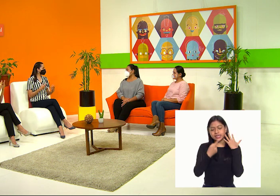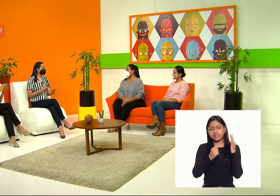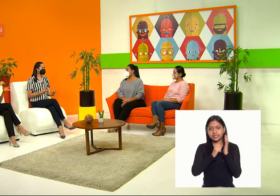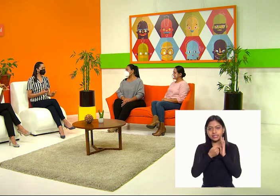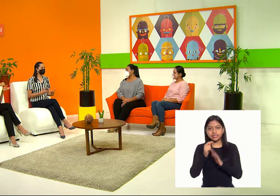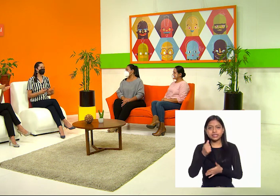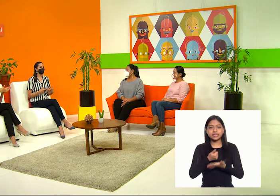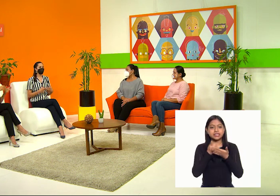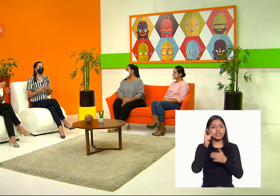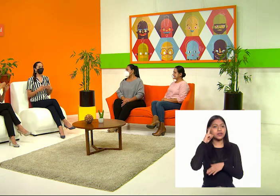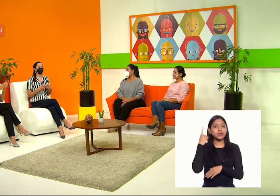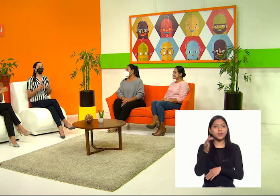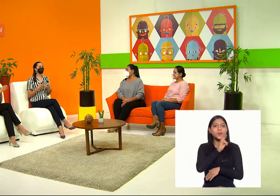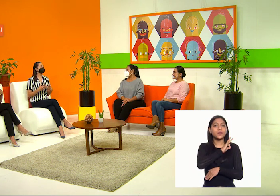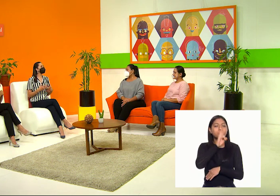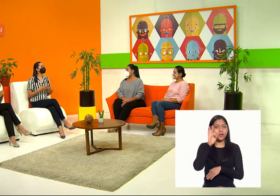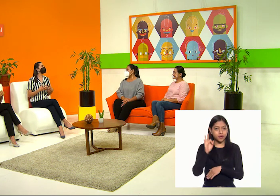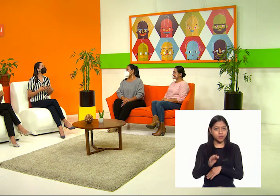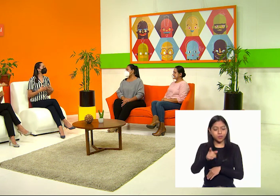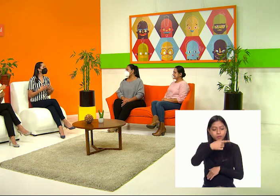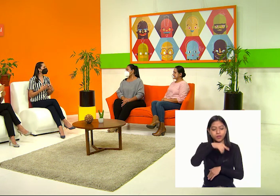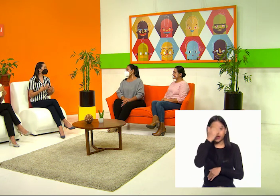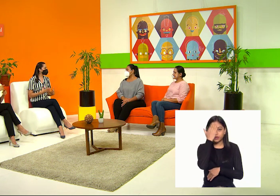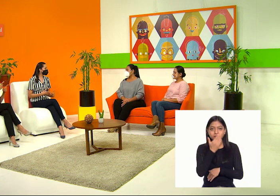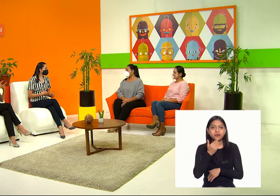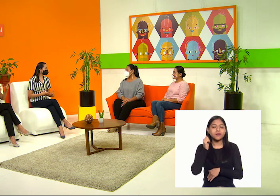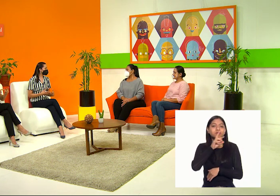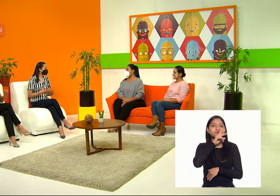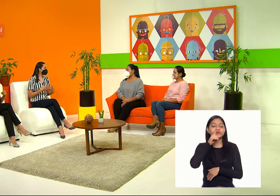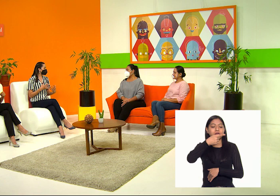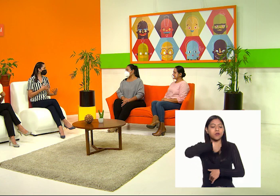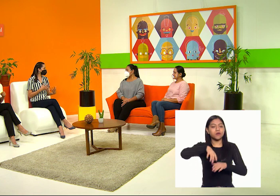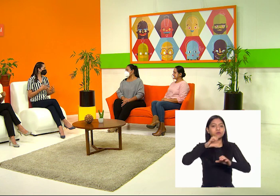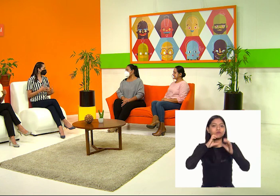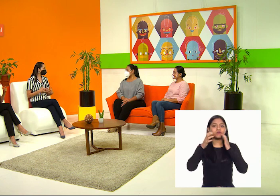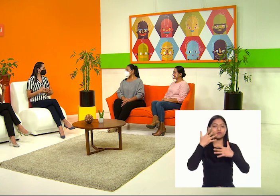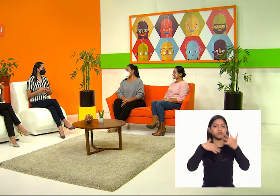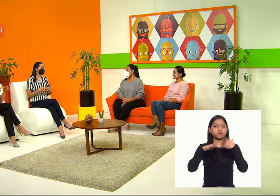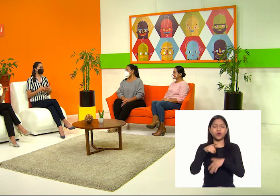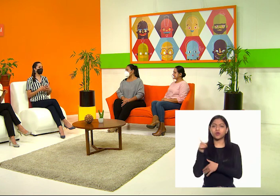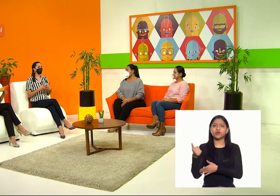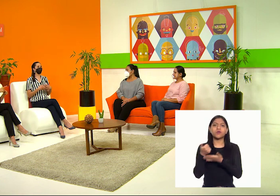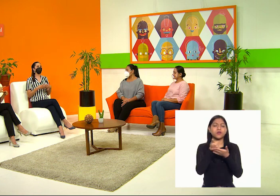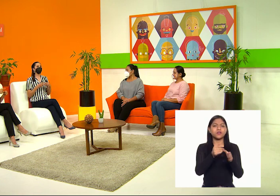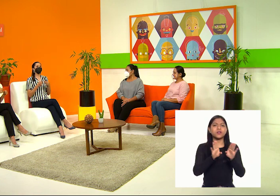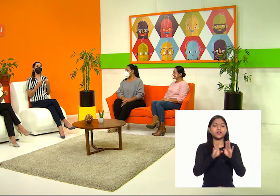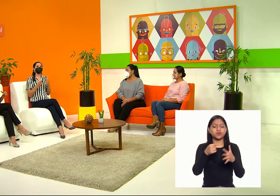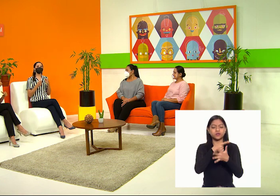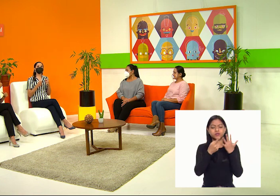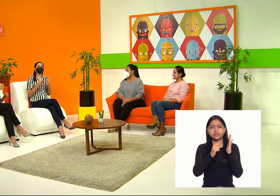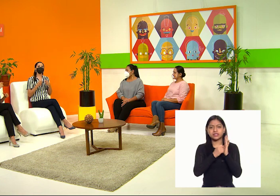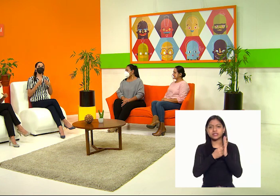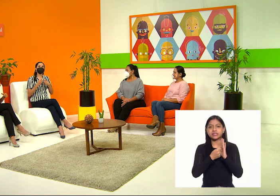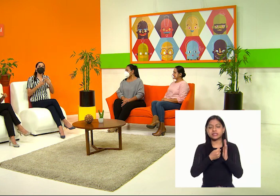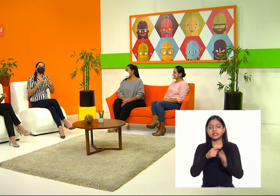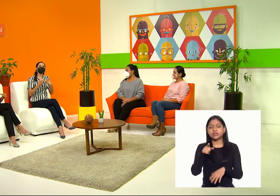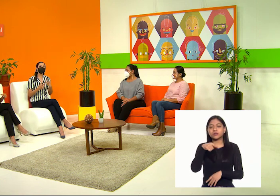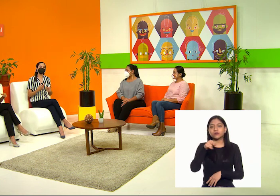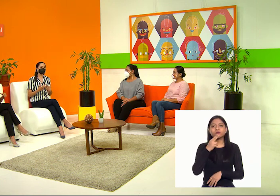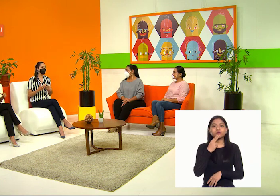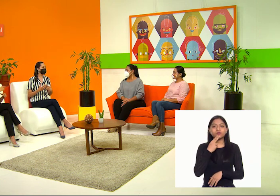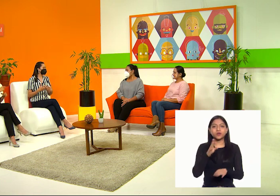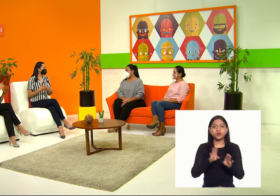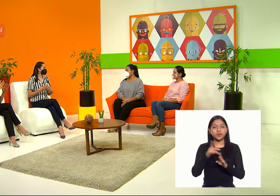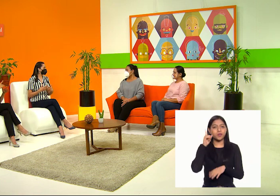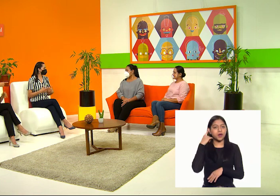has implementado para desarrollar las habilidades lingüísticas en las y los alumnos sordos para que cada vez sean